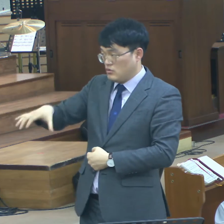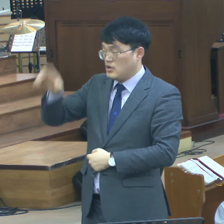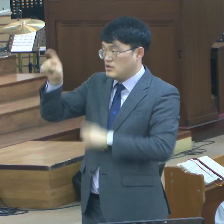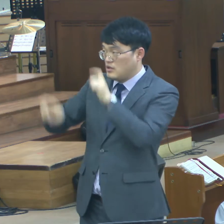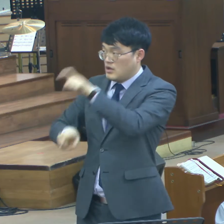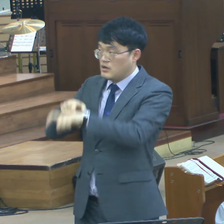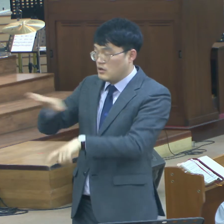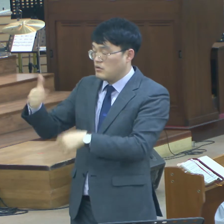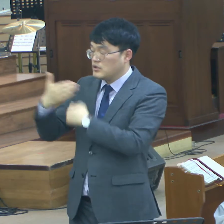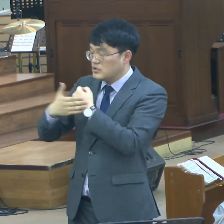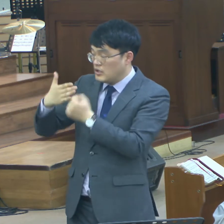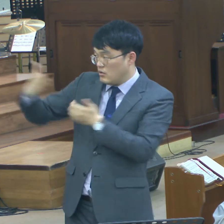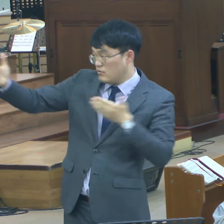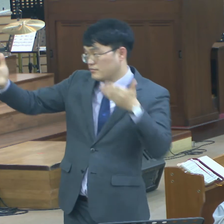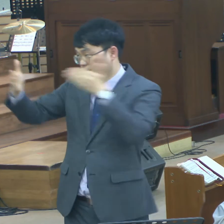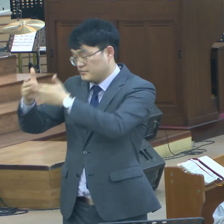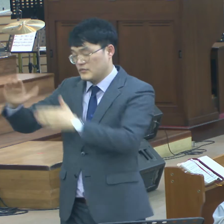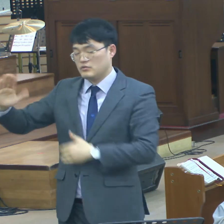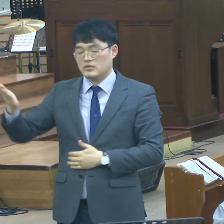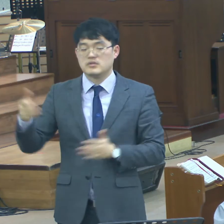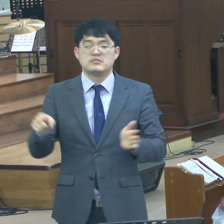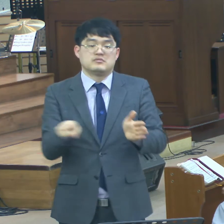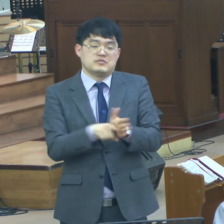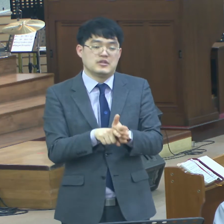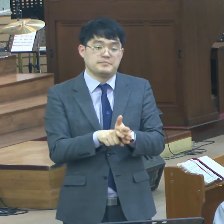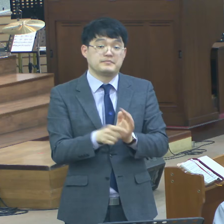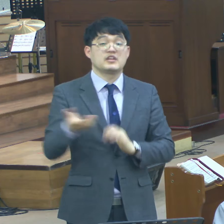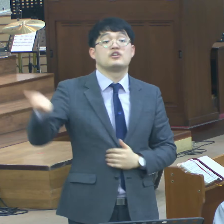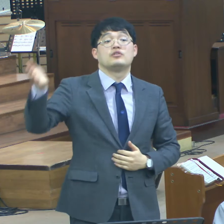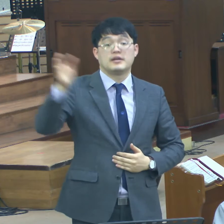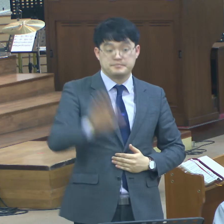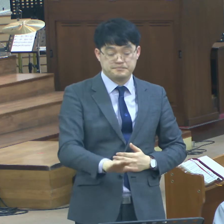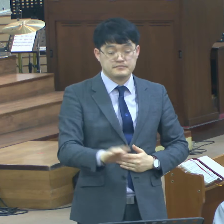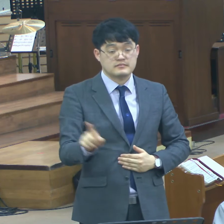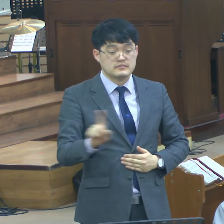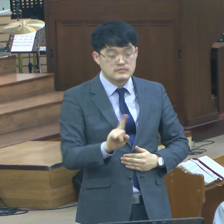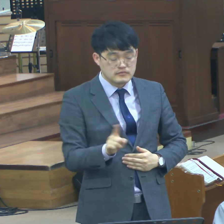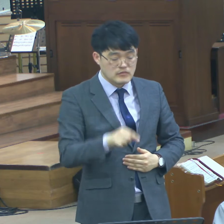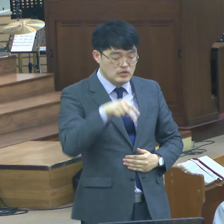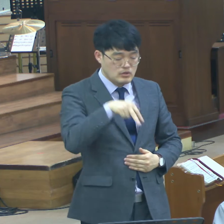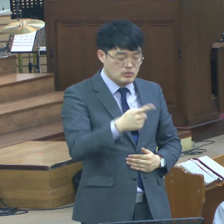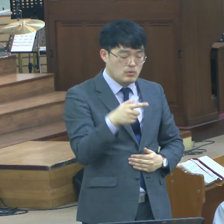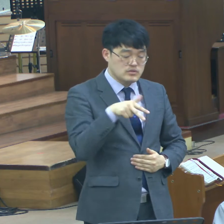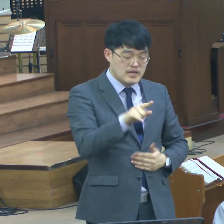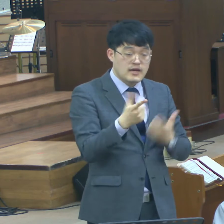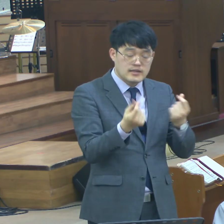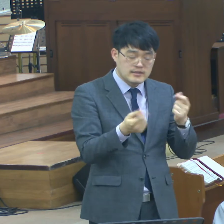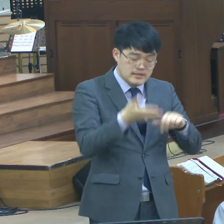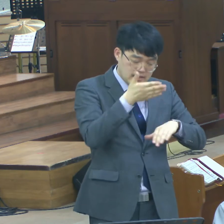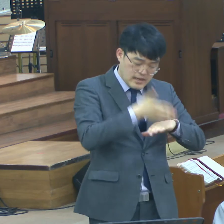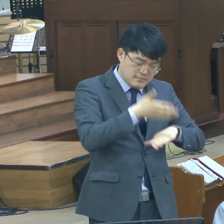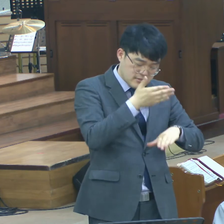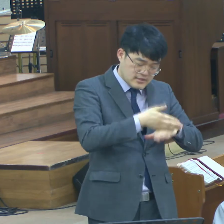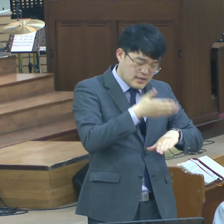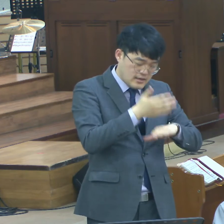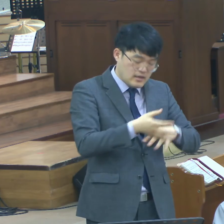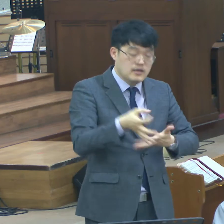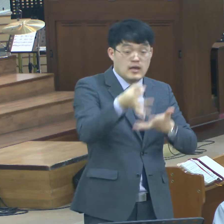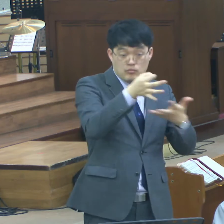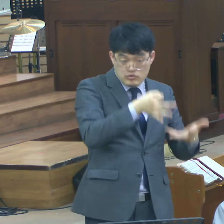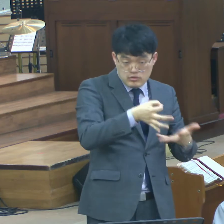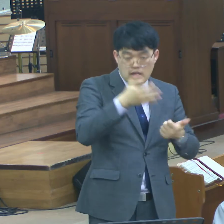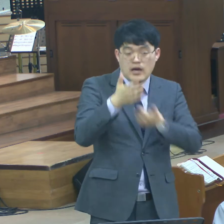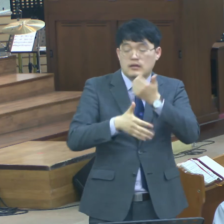믿습니다. 그걸 믿어야 돼요. 그러나 소제와 같은 감사의 예물을 하나님께 예배 시간에